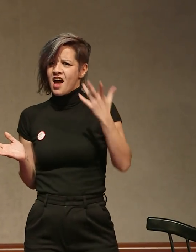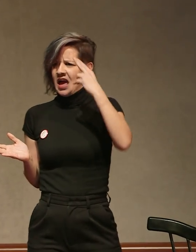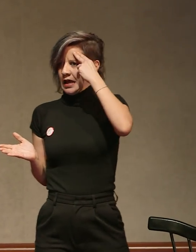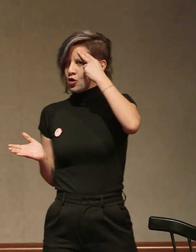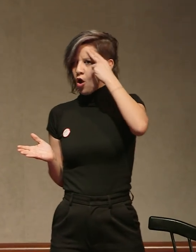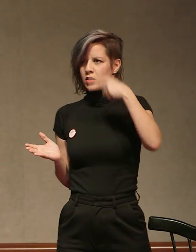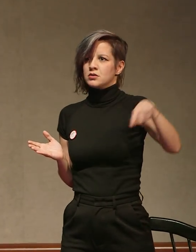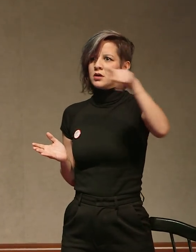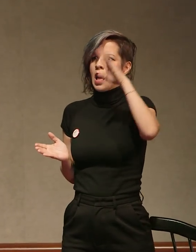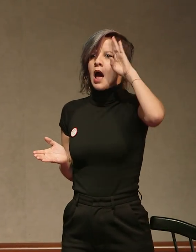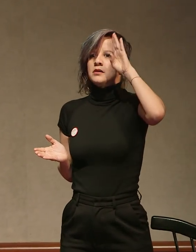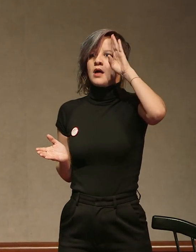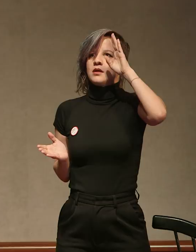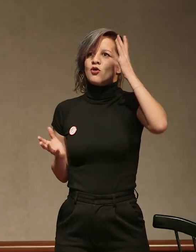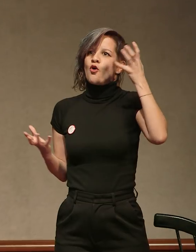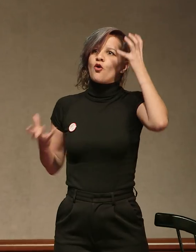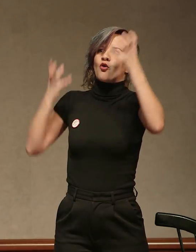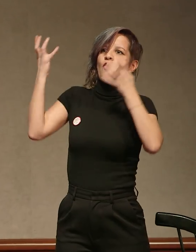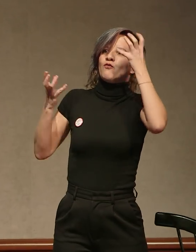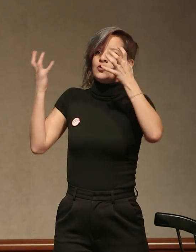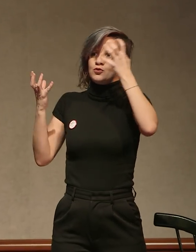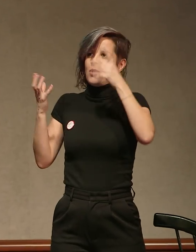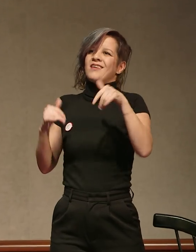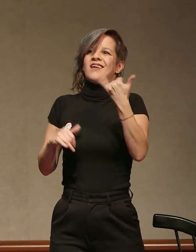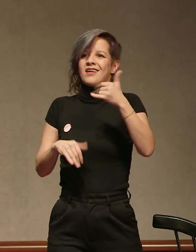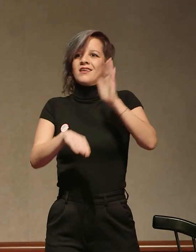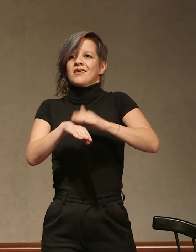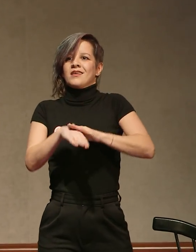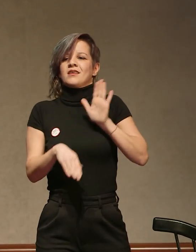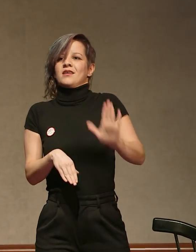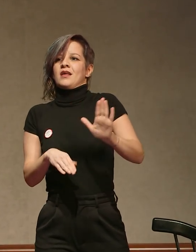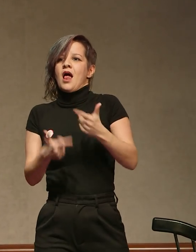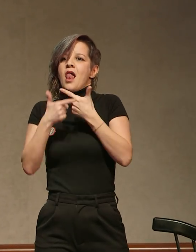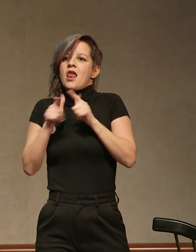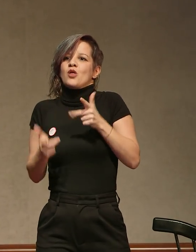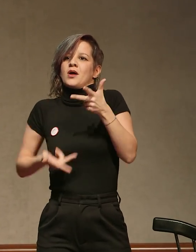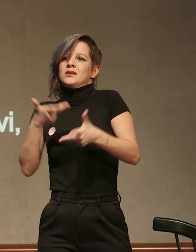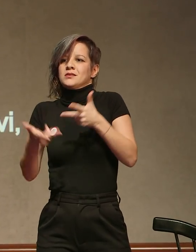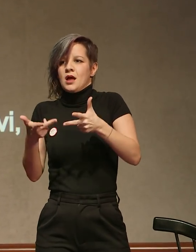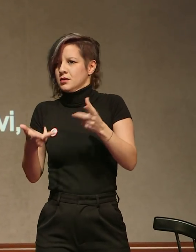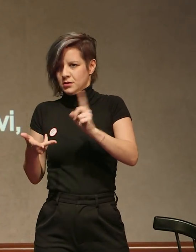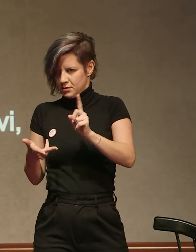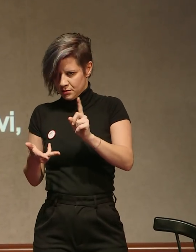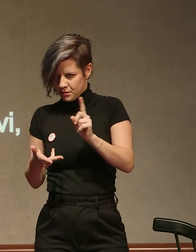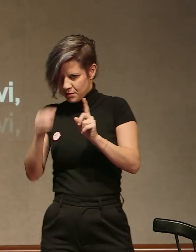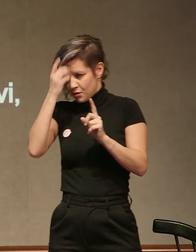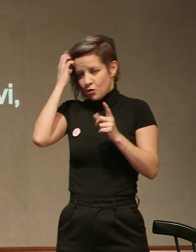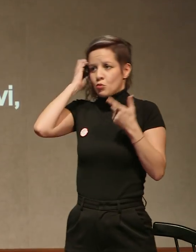però attenzione eh Ricordatevi non fate confusione perché non è una lingua dei segni